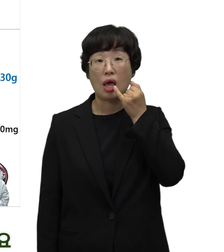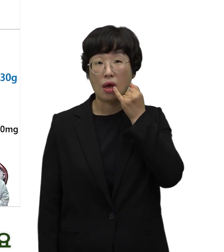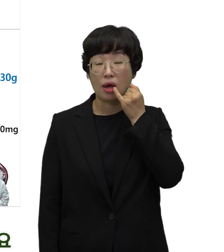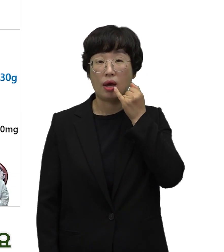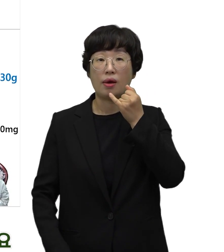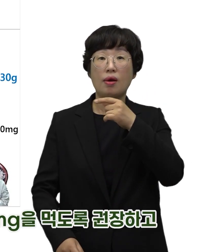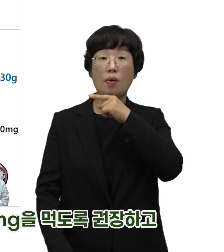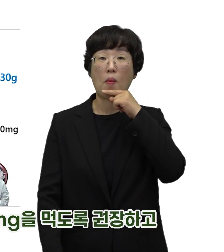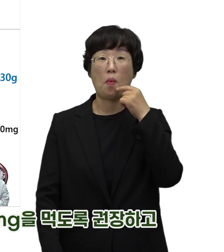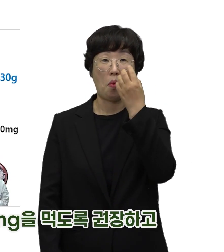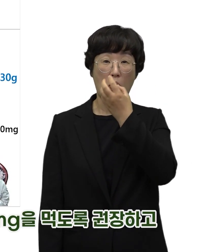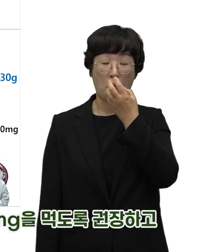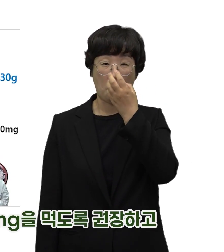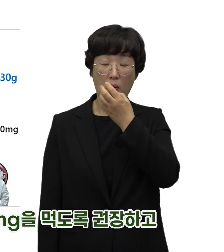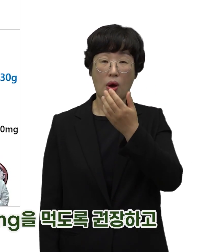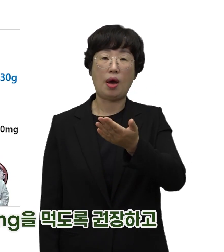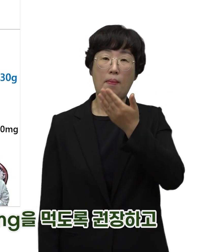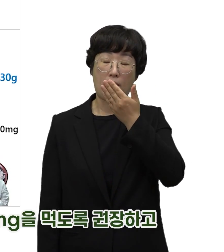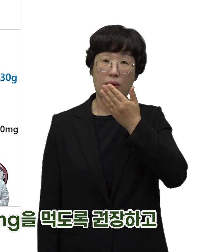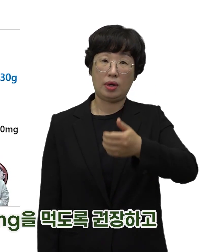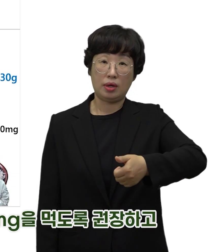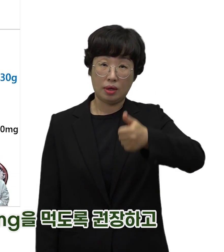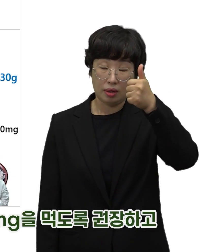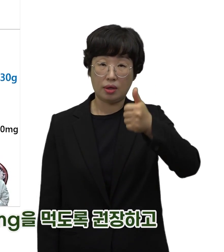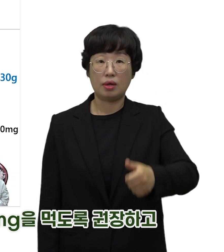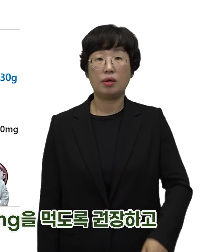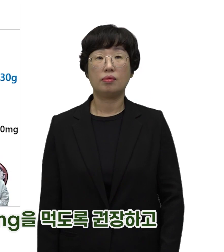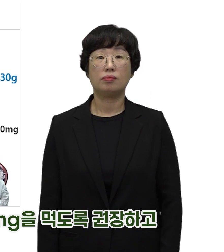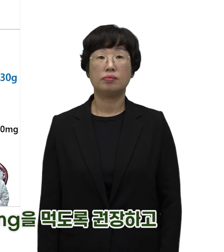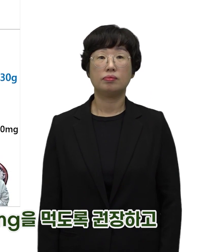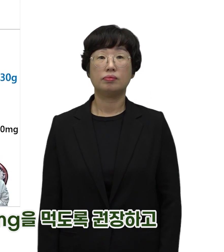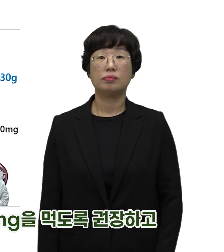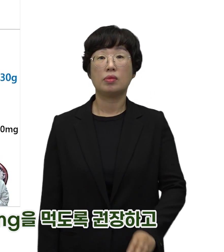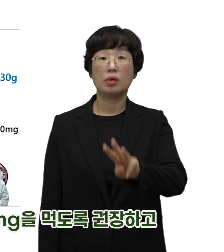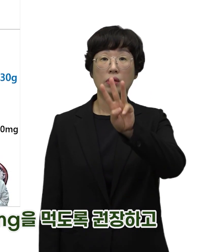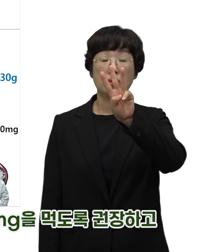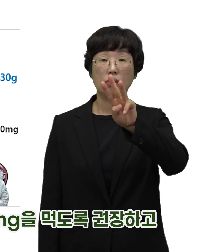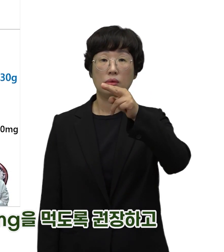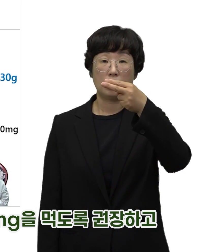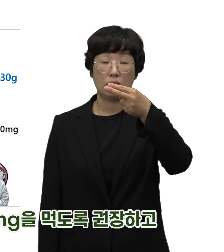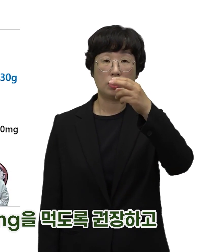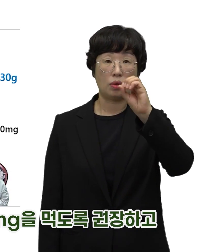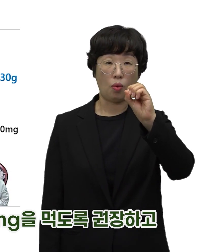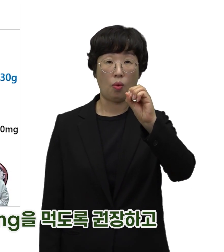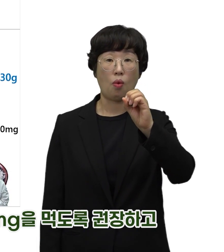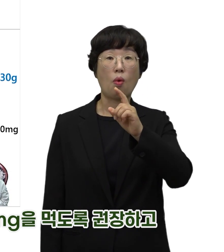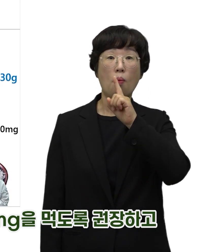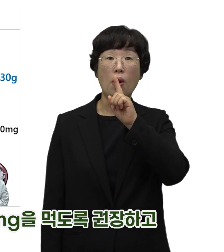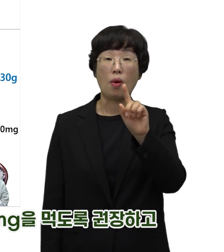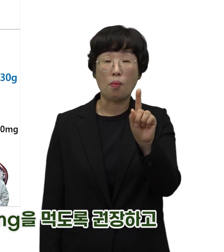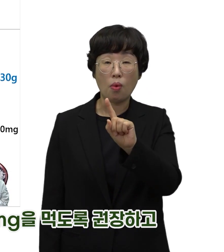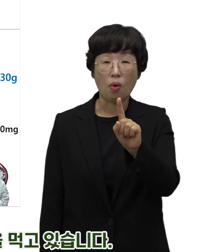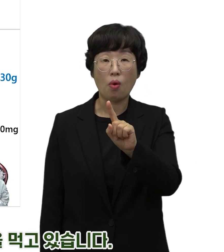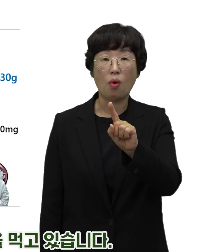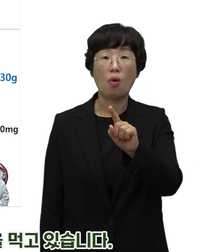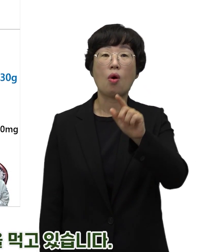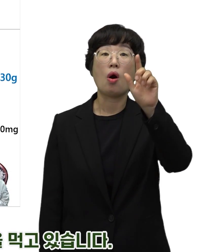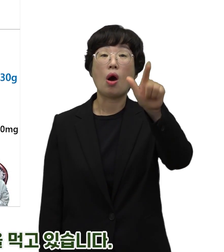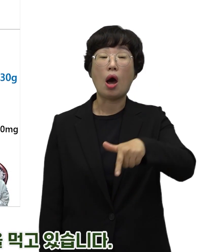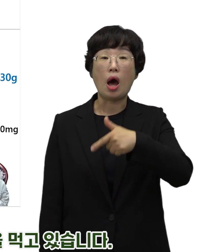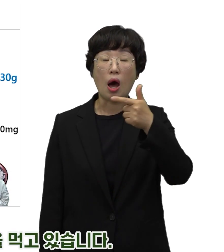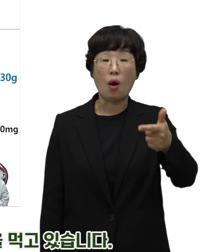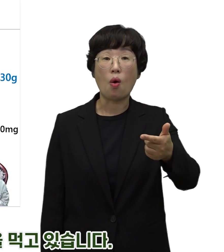수 있고요. 세계보건기구에서 하루에 2000mg을 먹도록 권장하고 있는데